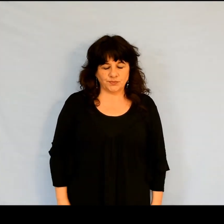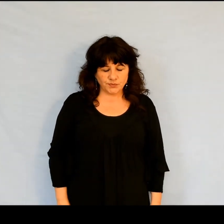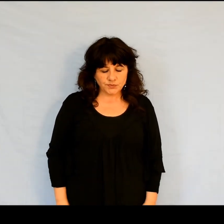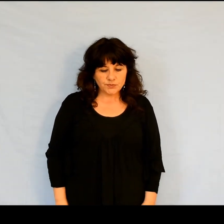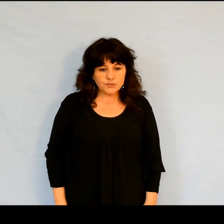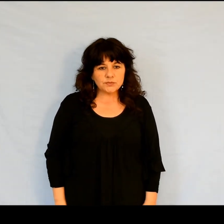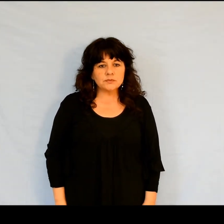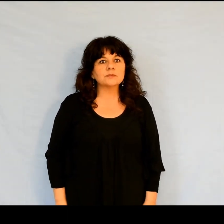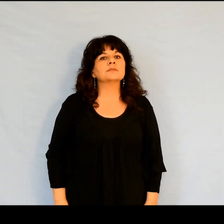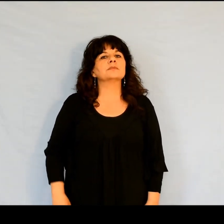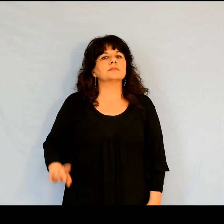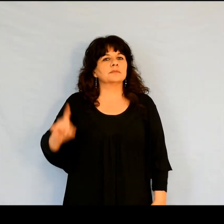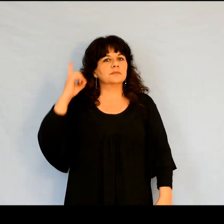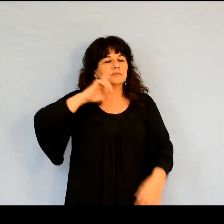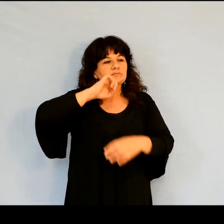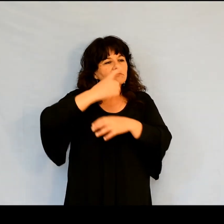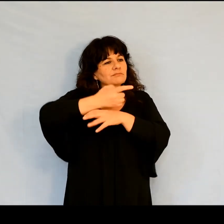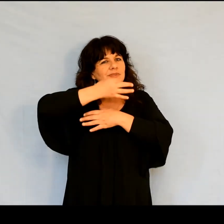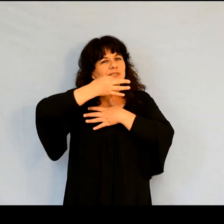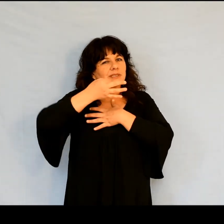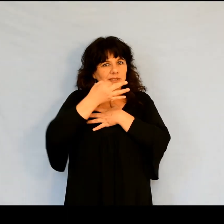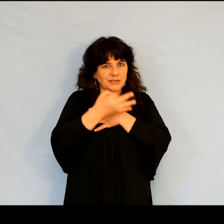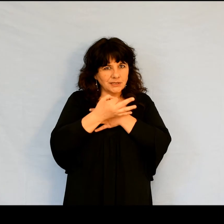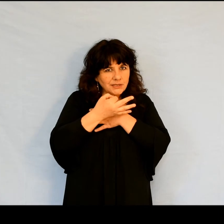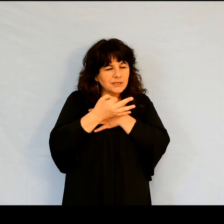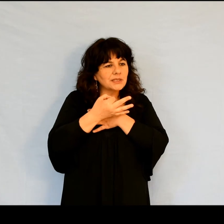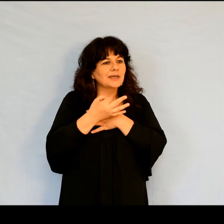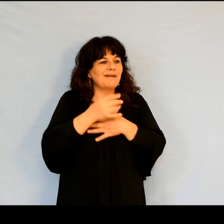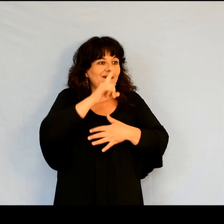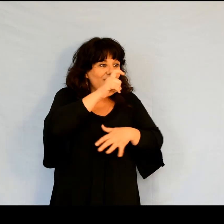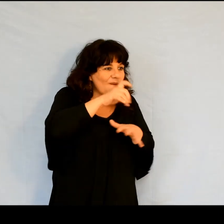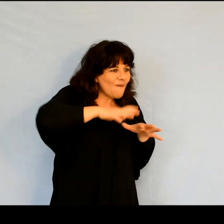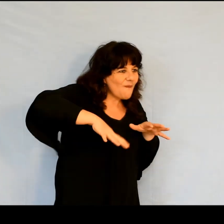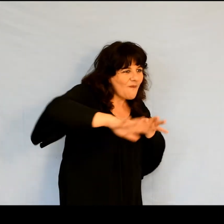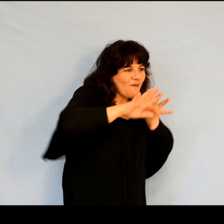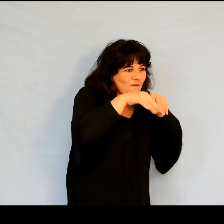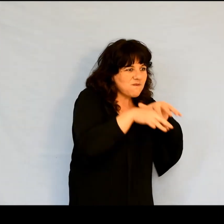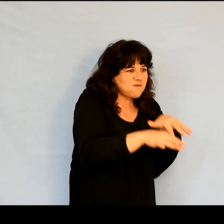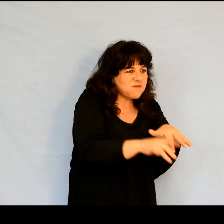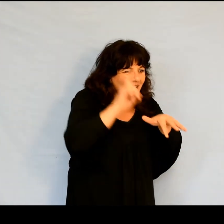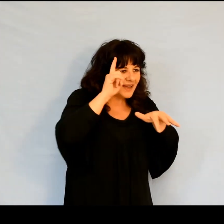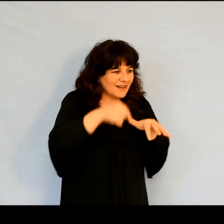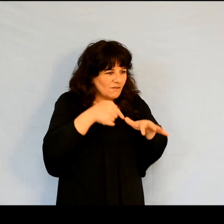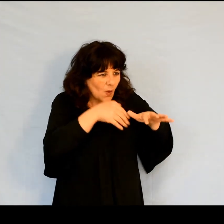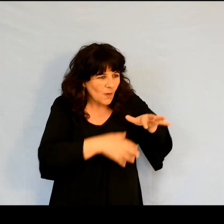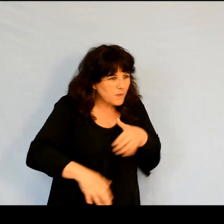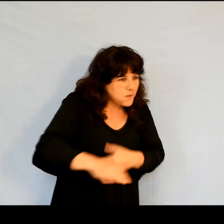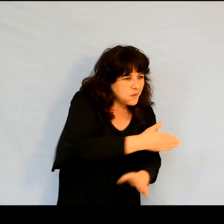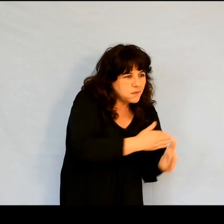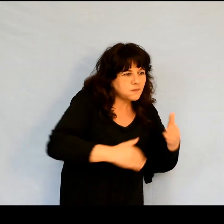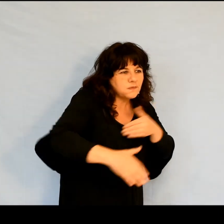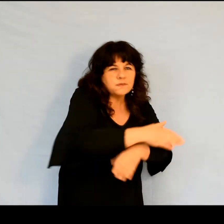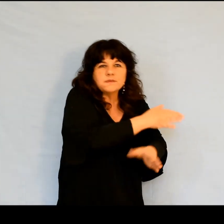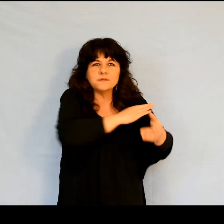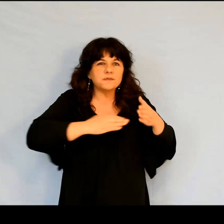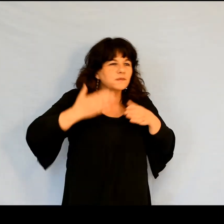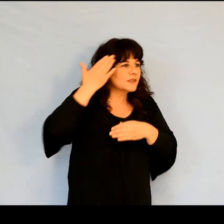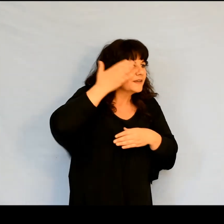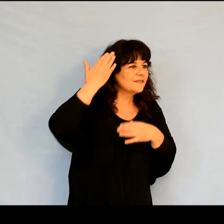Et Dieu dit que les eaux foisonnent d'une profusion d'êtres vivants, et que les